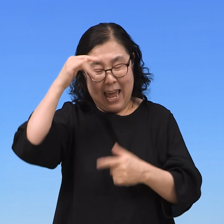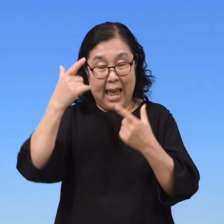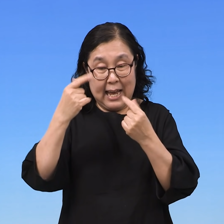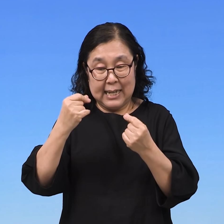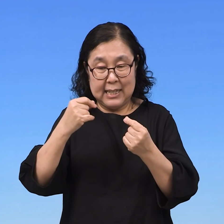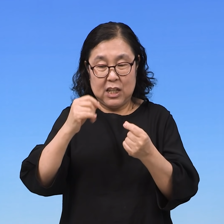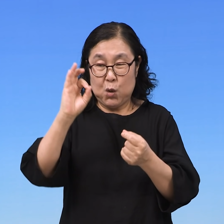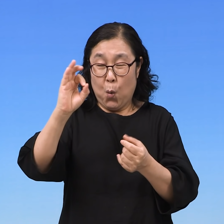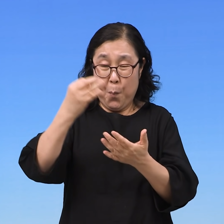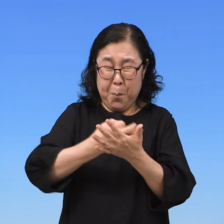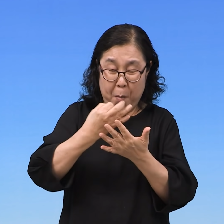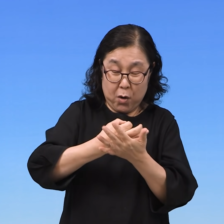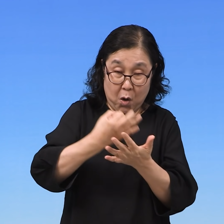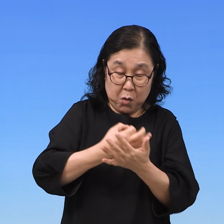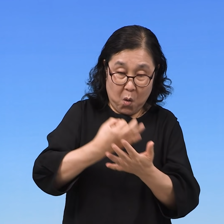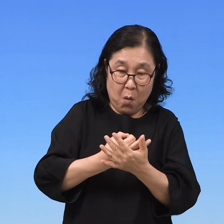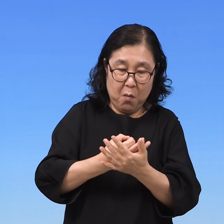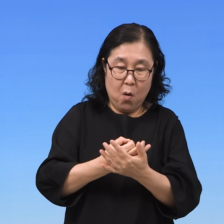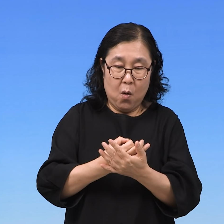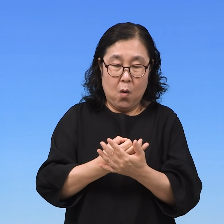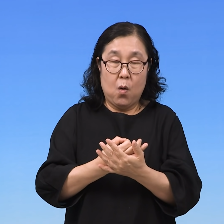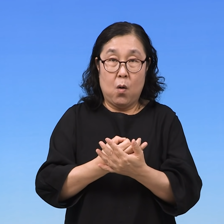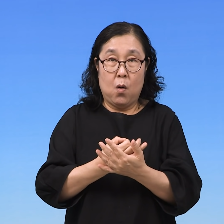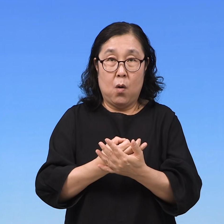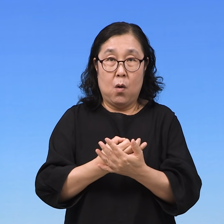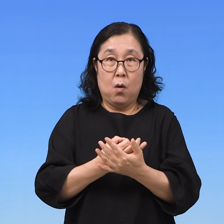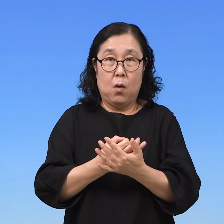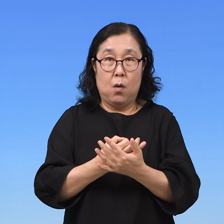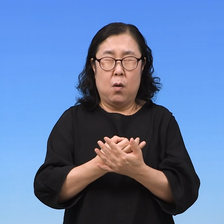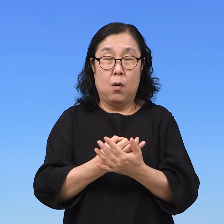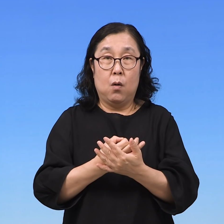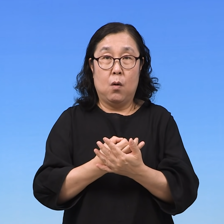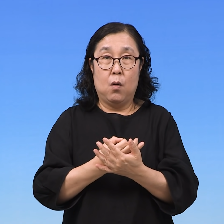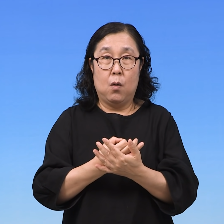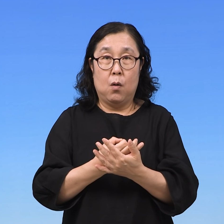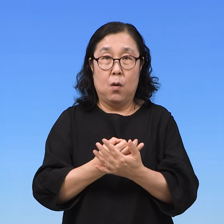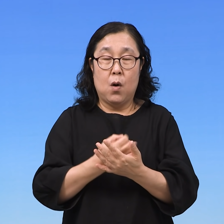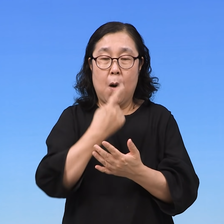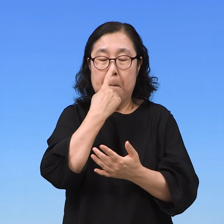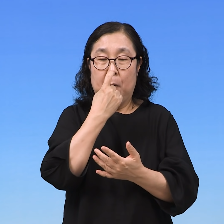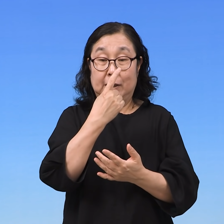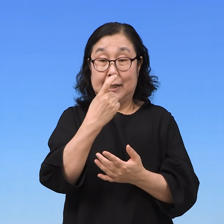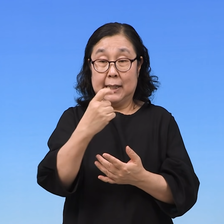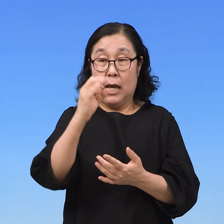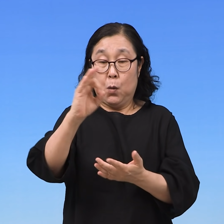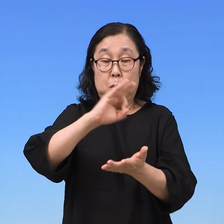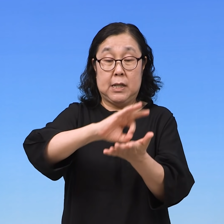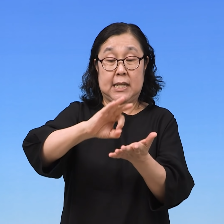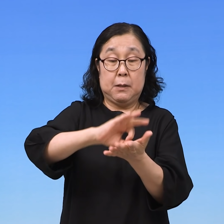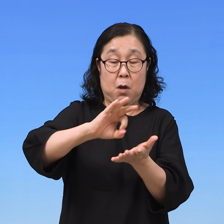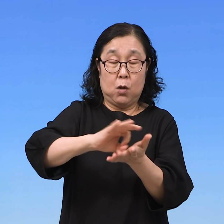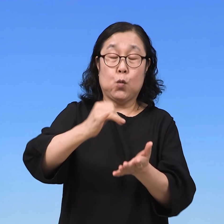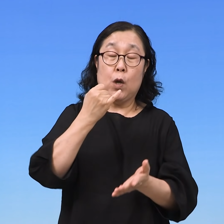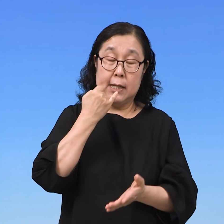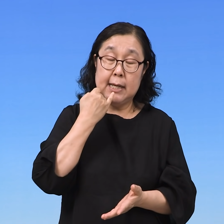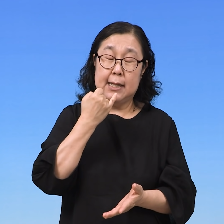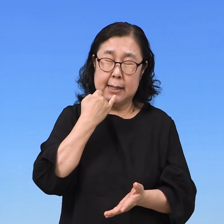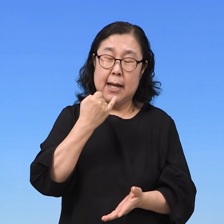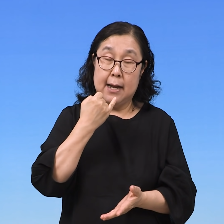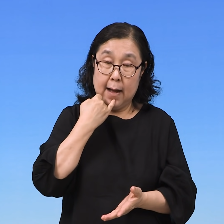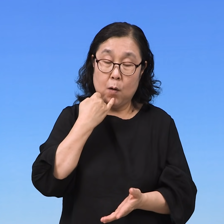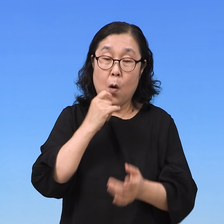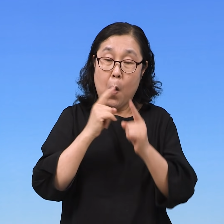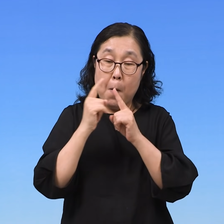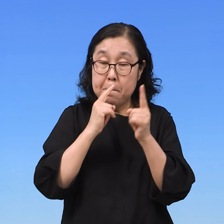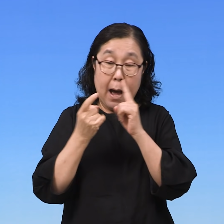벌어도 정성처럼 쓰면 된다. 뭐로 가나 서울만 가면 된다, 이런 결과지향적인 이야기들을 많이